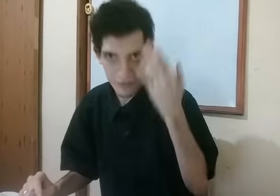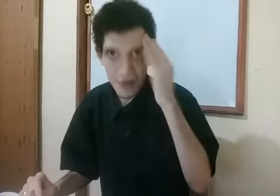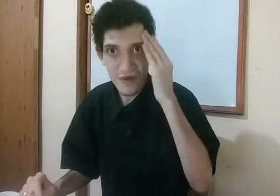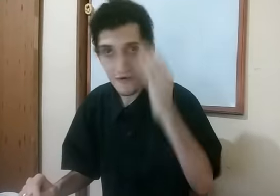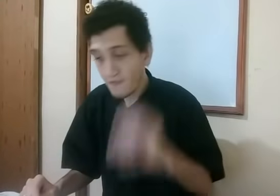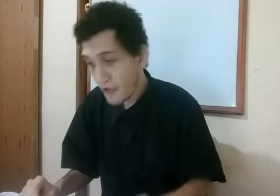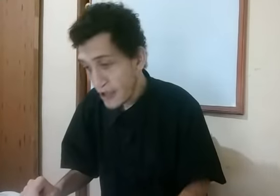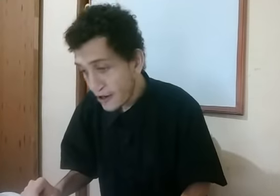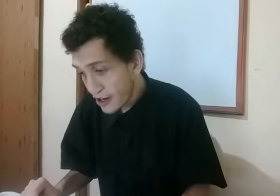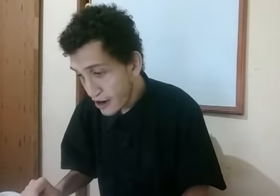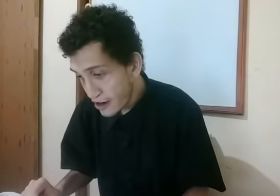entendeu?